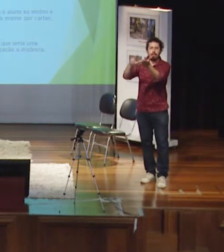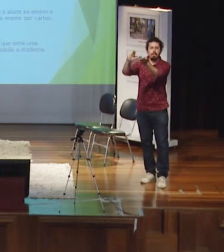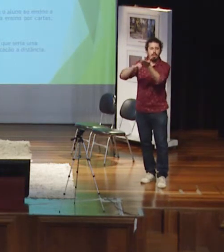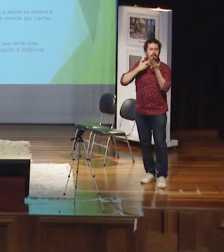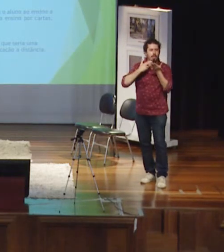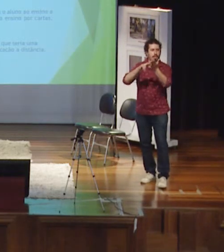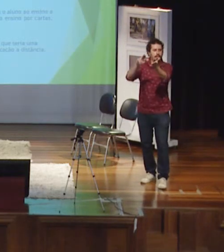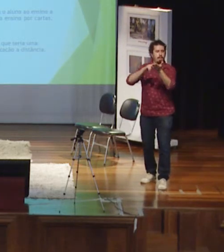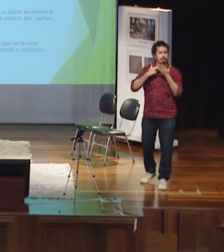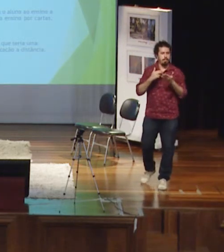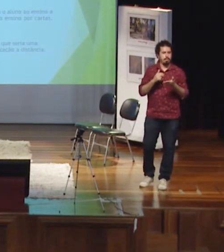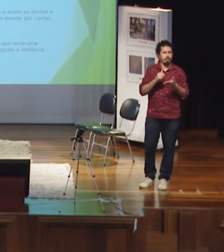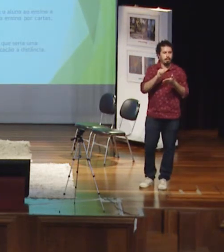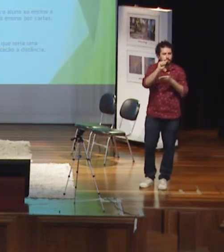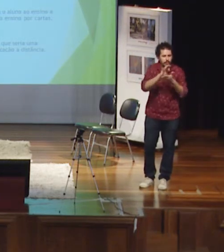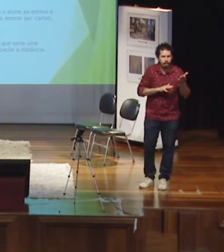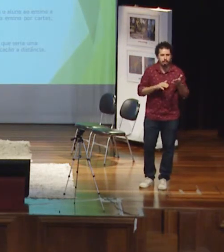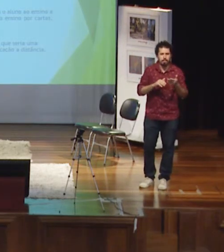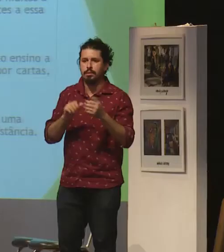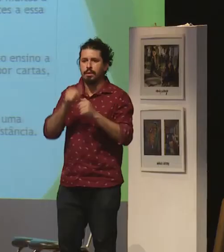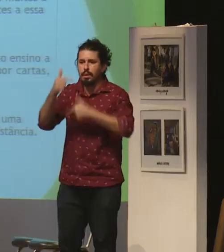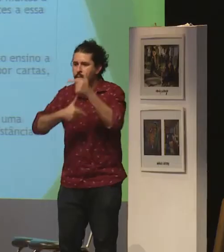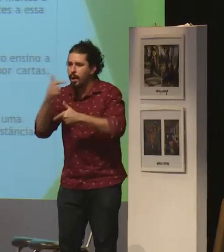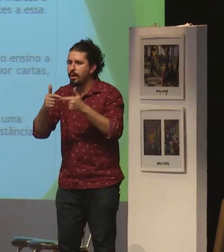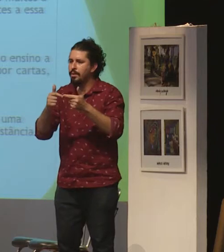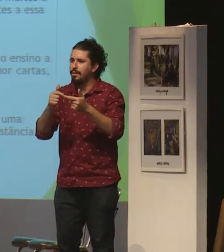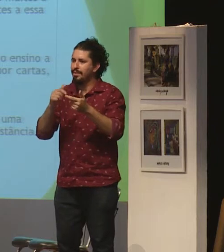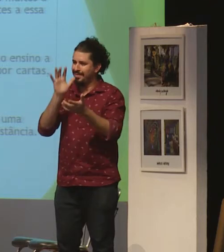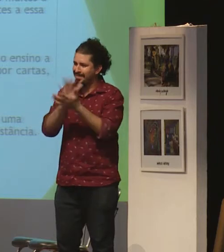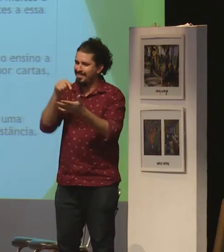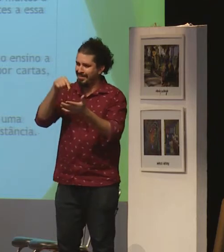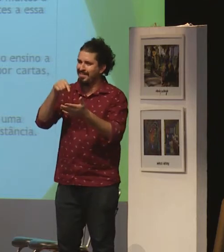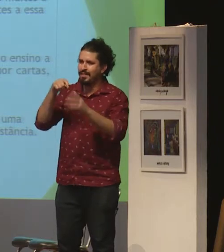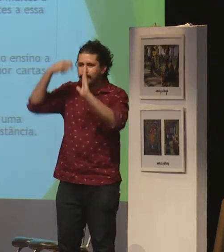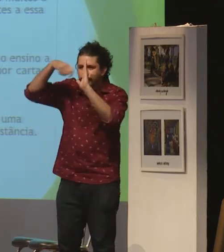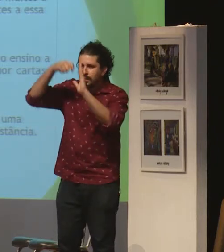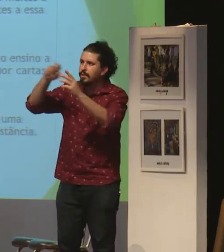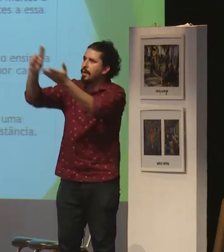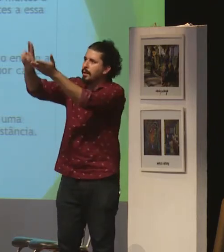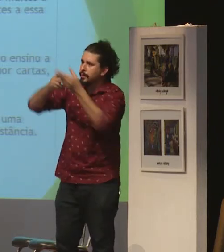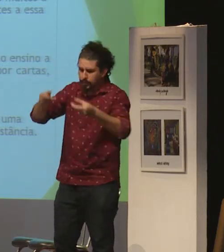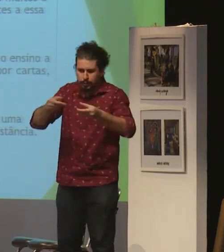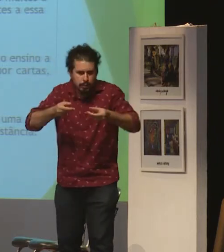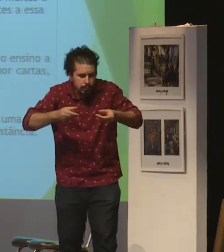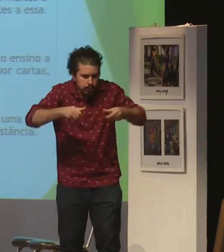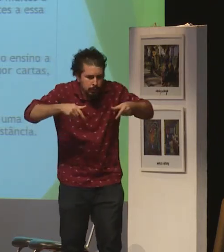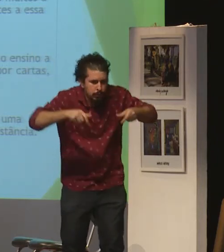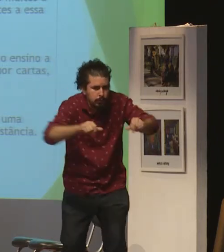entendeu? Era mais envio, porque antigamente era tudo por cartas, era muito mais difícil você fazer esse sistema. Eles